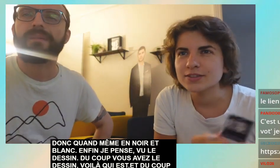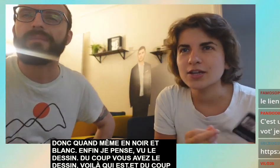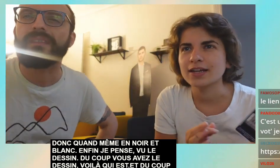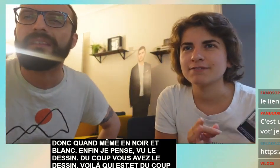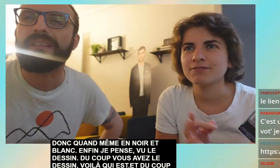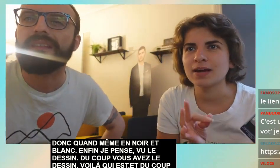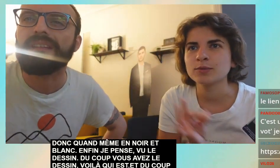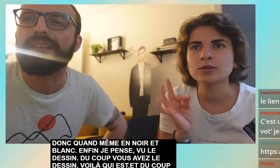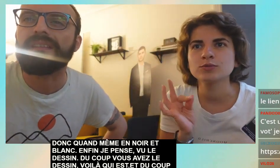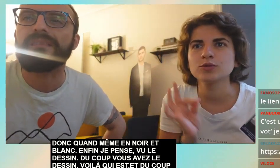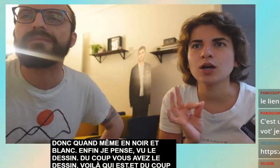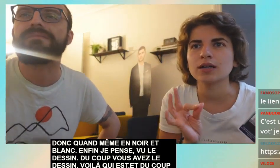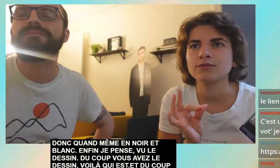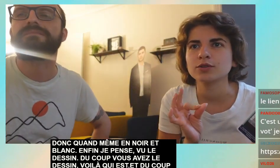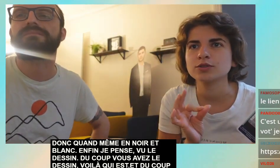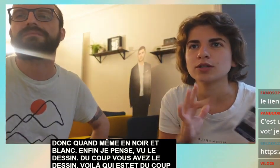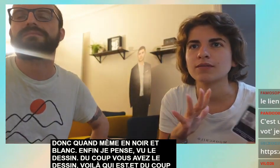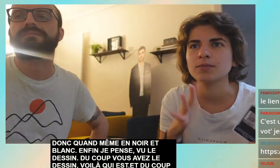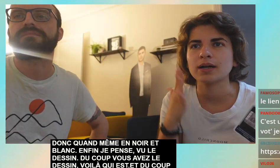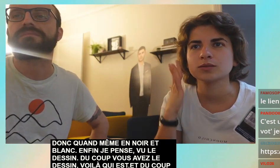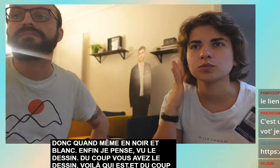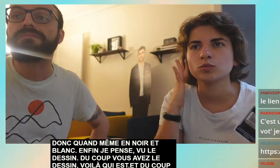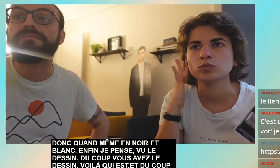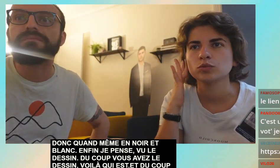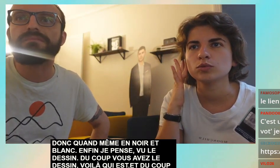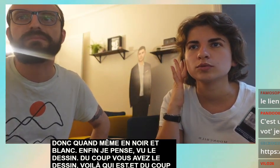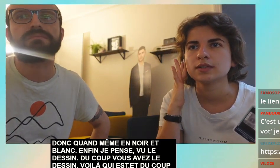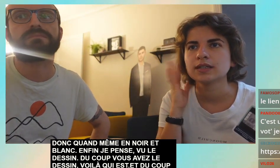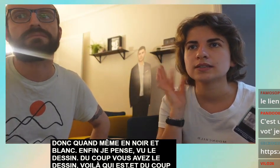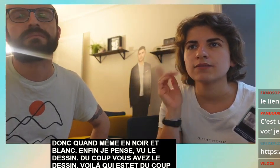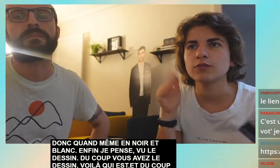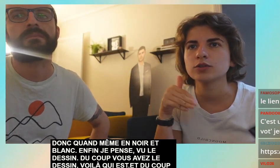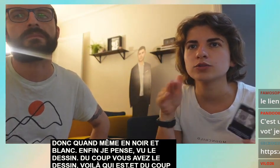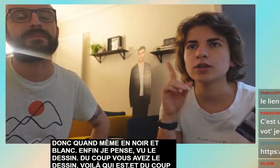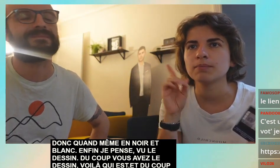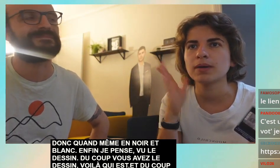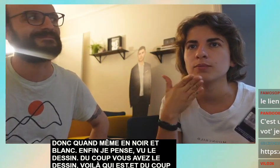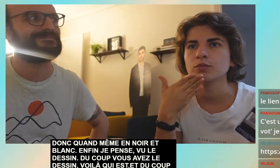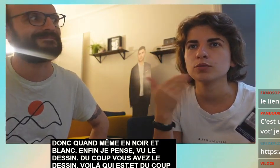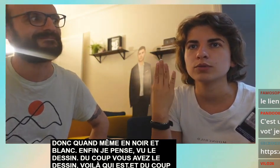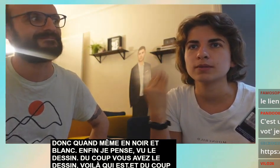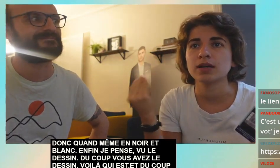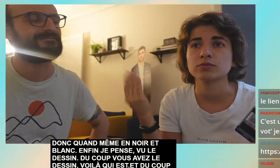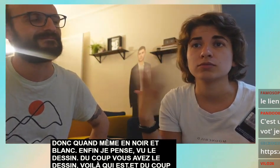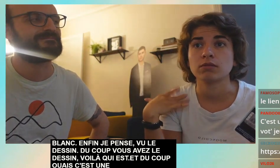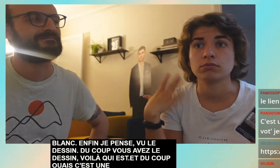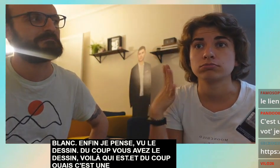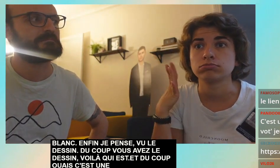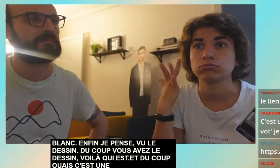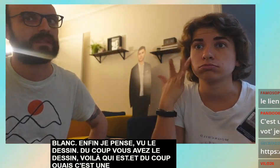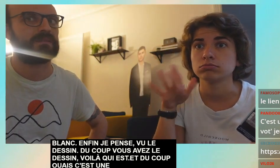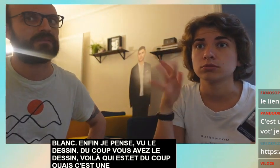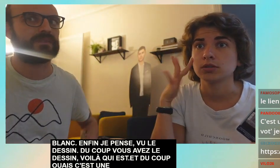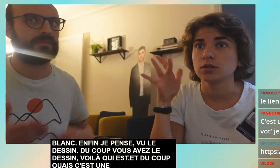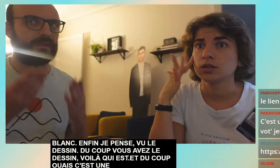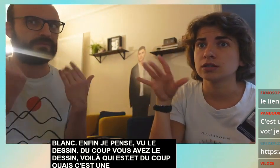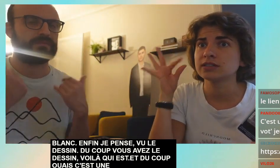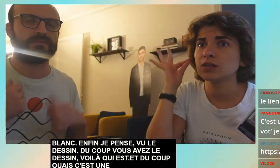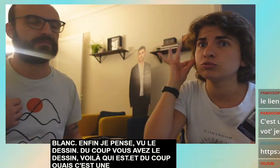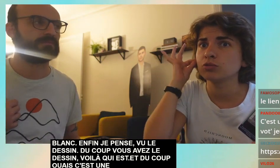D'ailleurs, les fameux écouteurs qui fonctionnent la vibration au-dessus, ça fonctionnerait pas mieux pour les marathons. Je sais pas du Les tout.